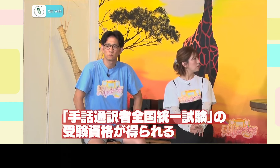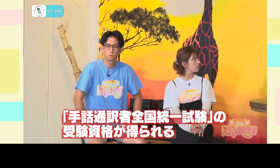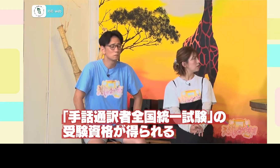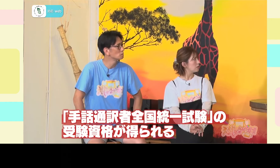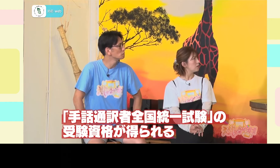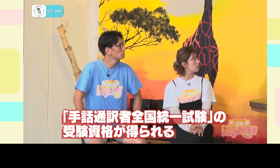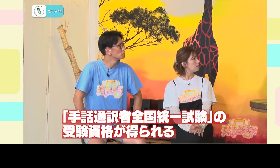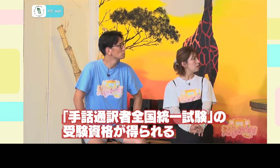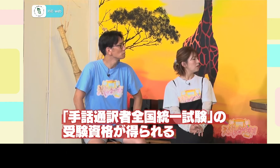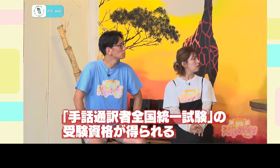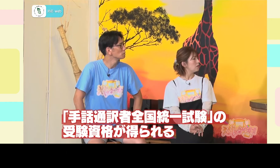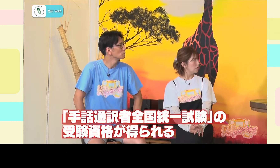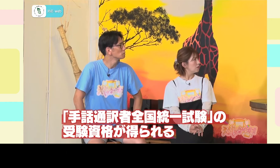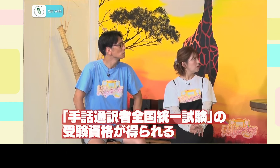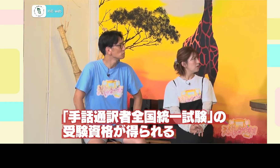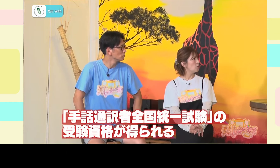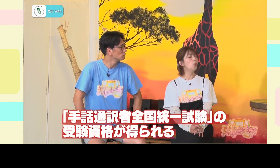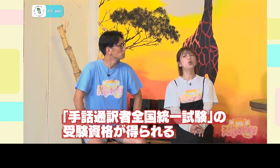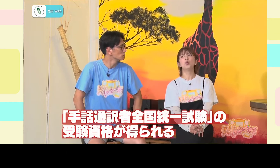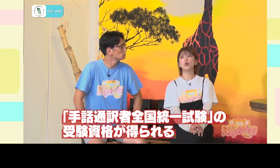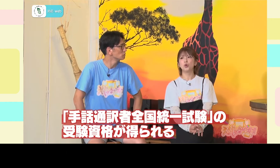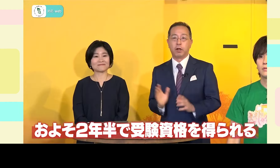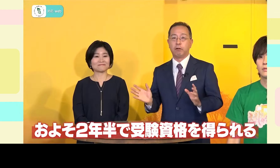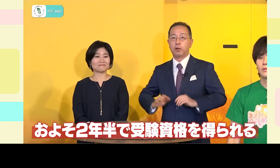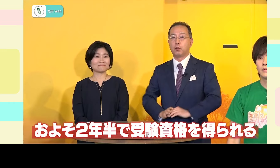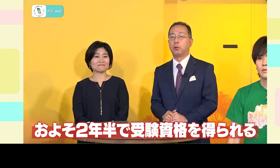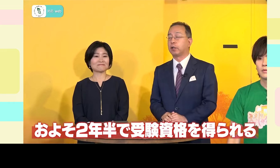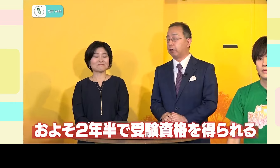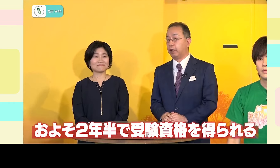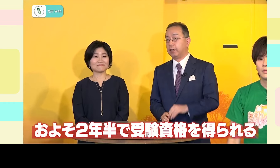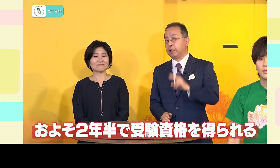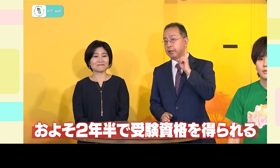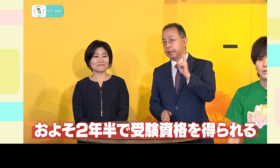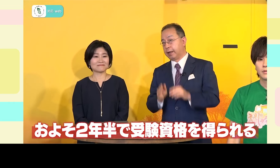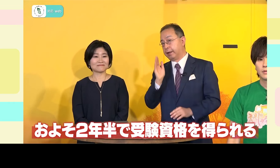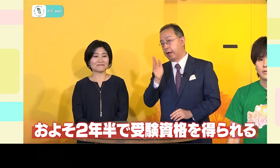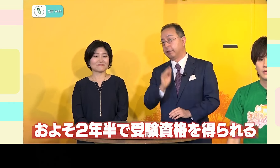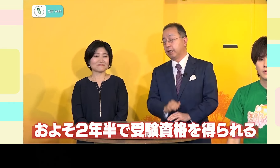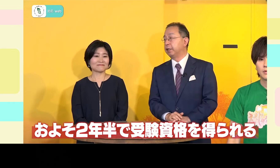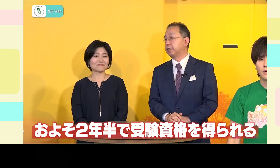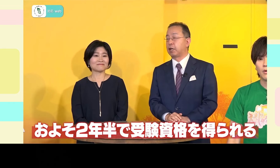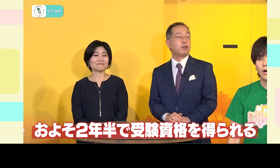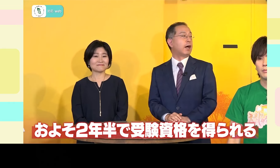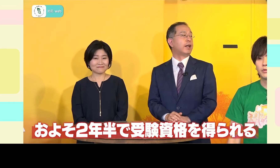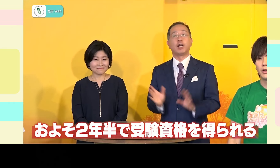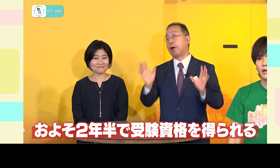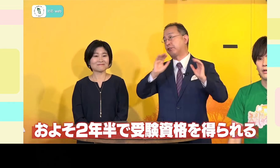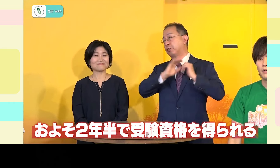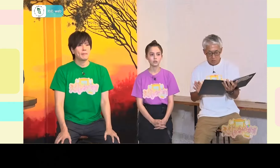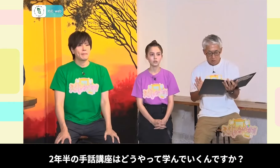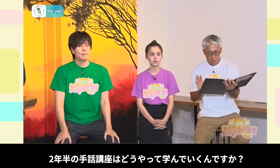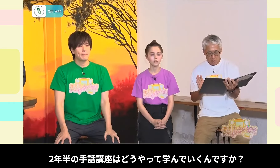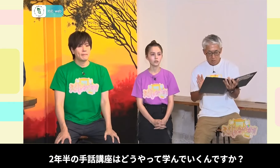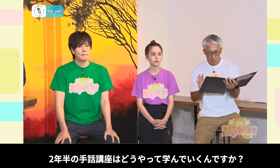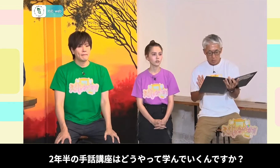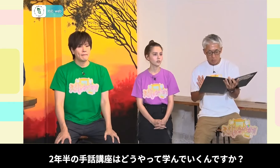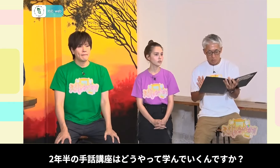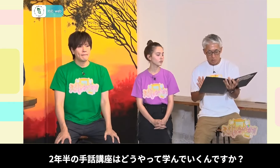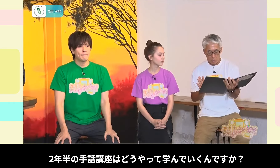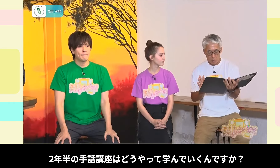験の受験資格も得られるんです。我々の講座は2年半で資格が得られます。 2年半のですね、手話